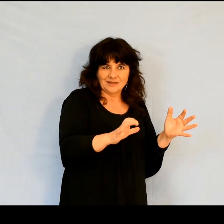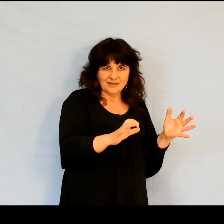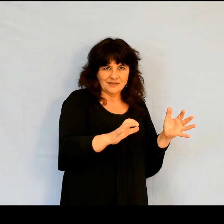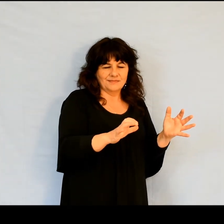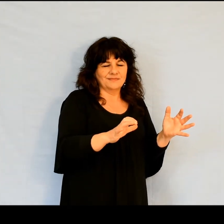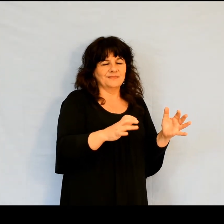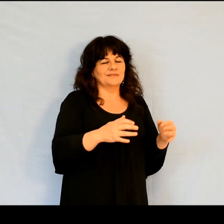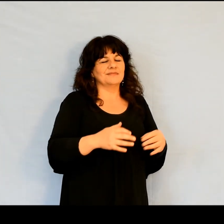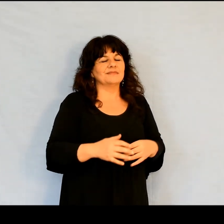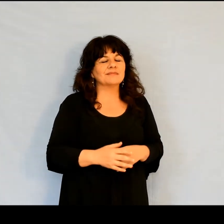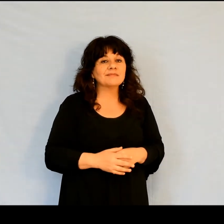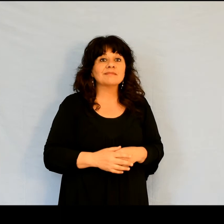Ce fut ainsi.